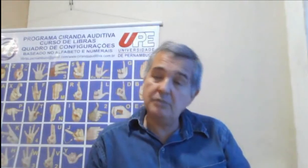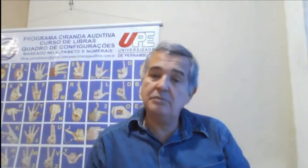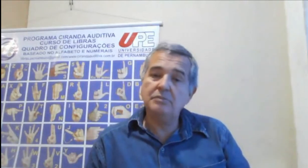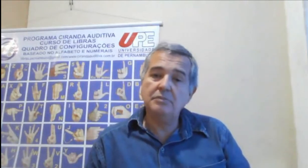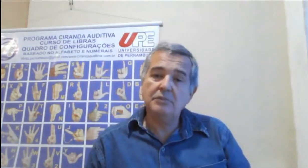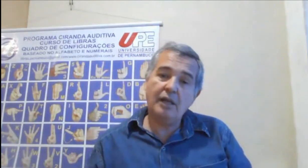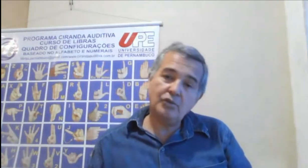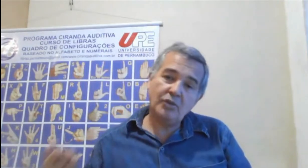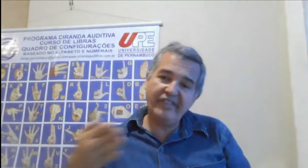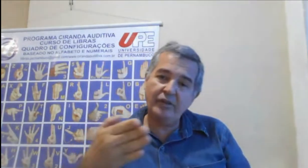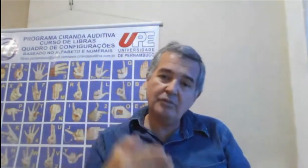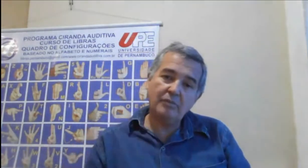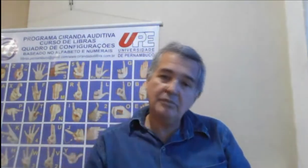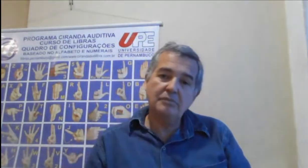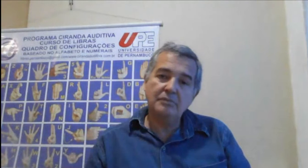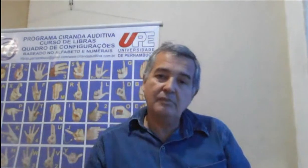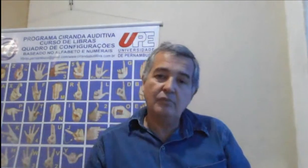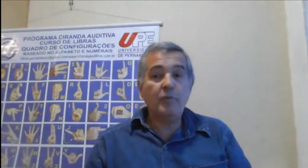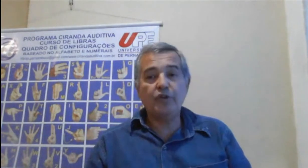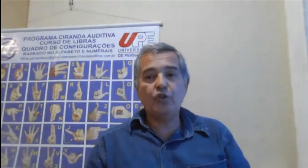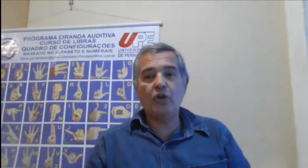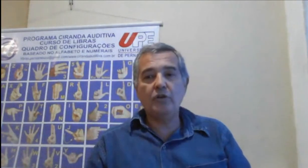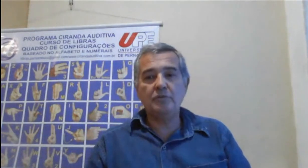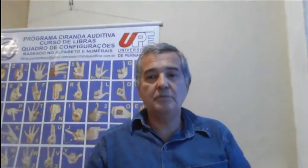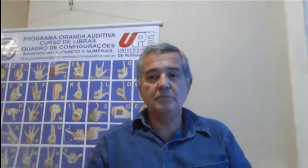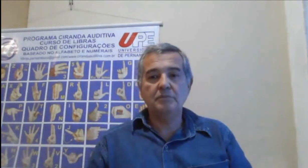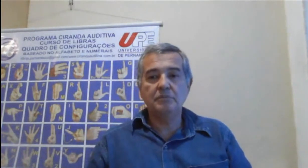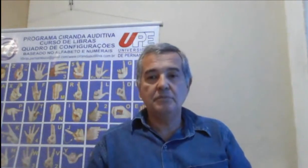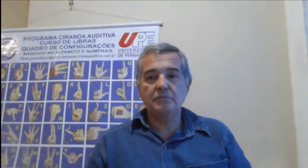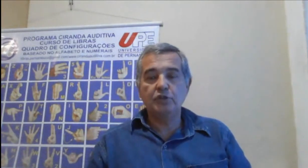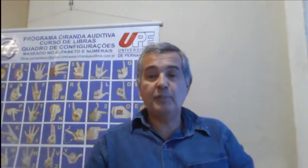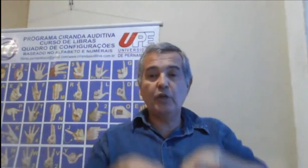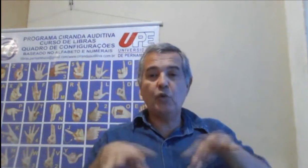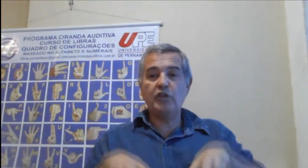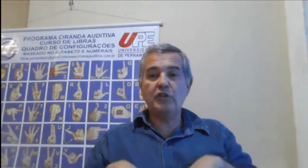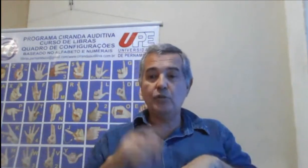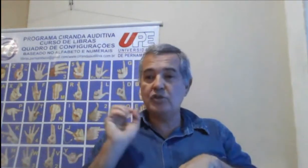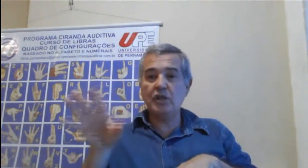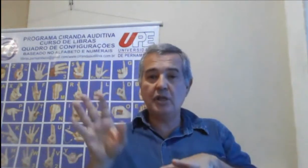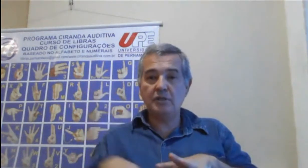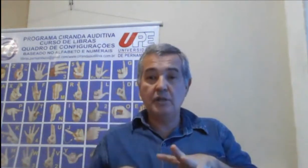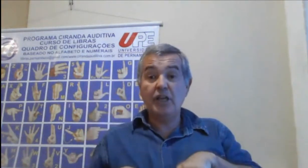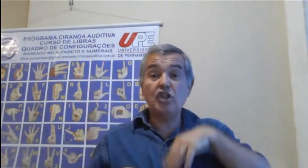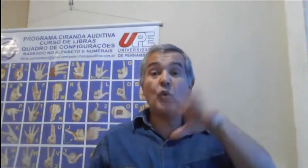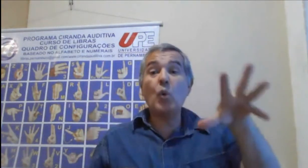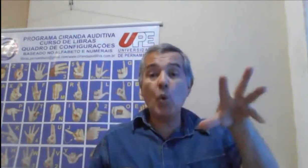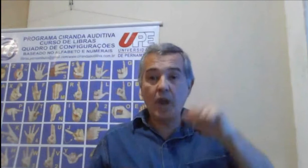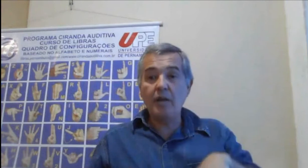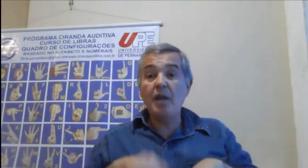Tá, a surda veio. Foi para o auditório, explicou que tinha o Zika, a chikungunya e